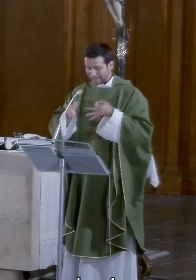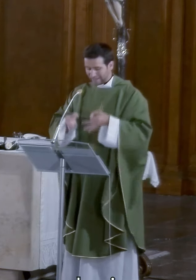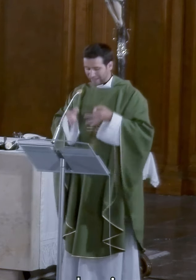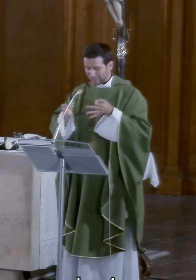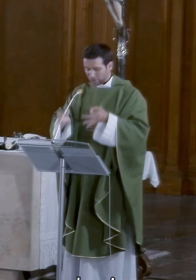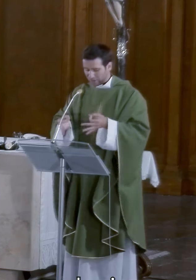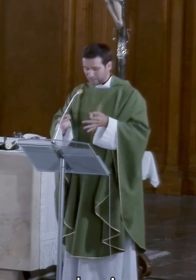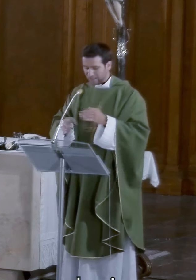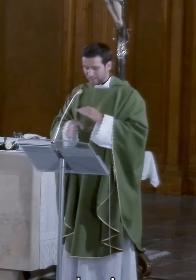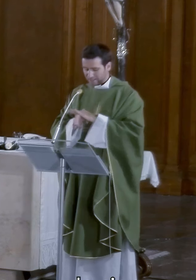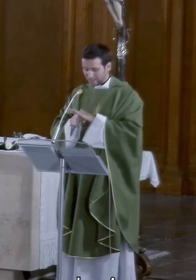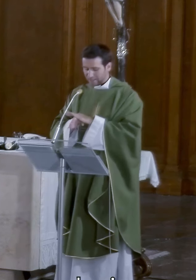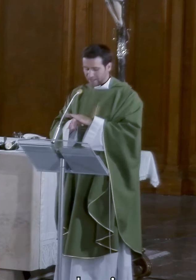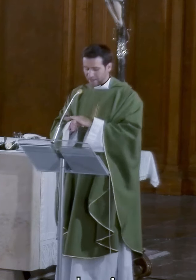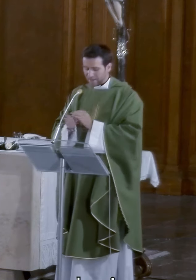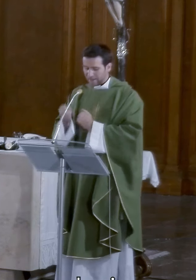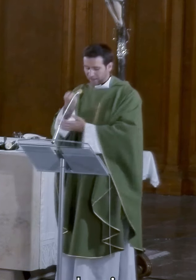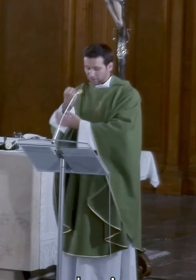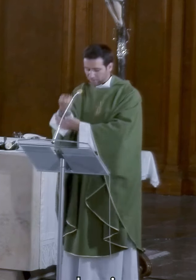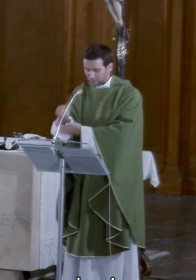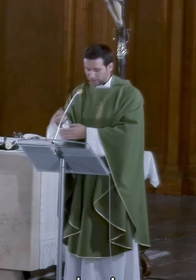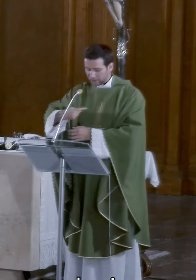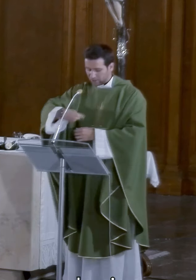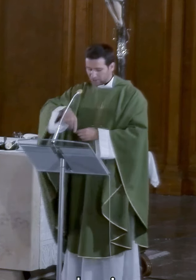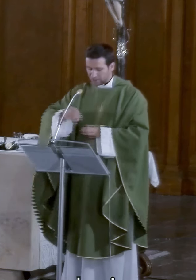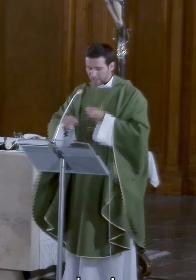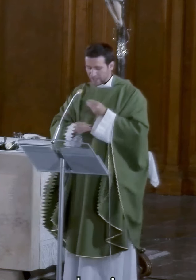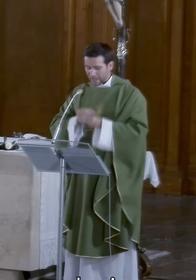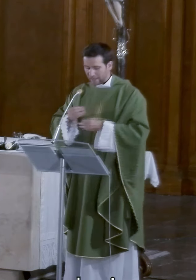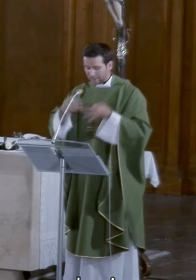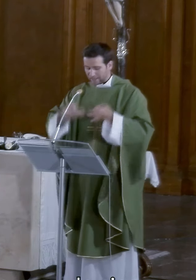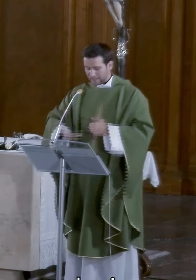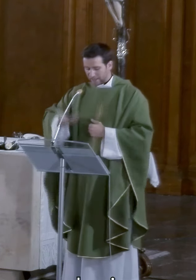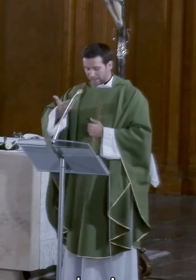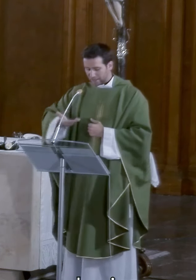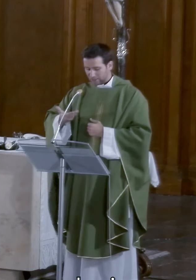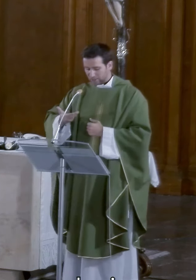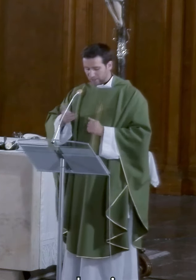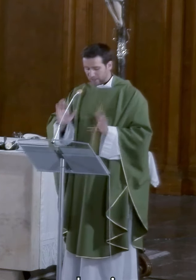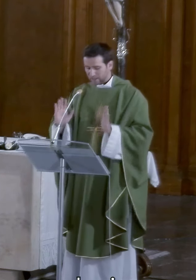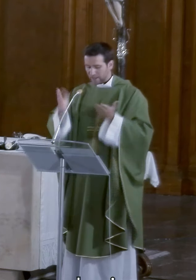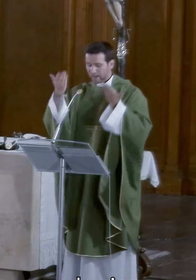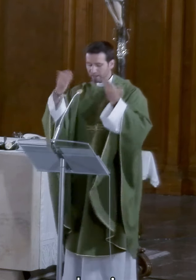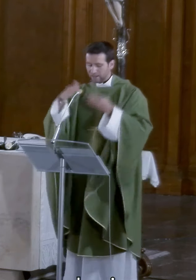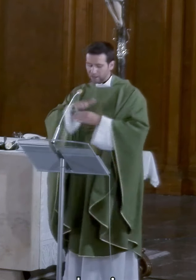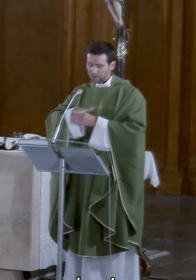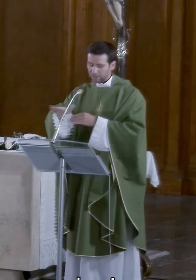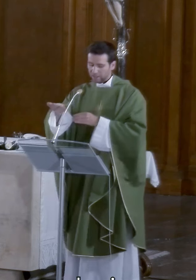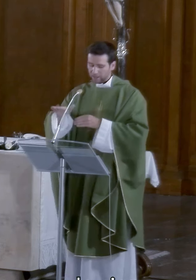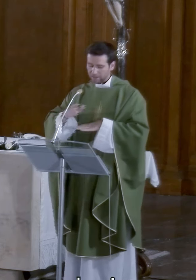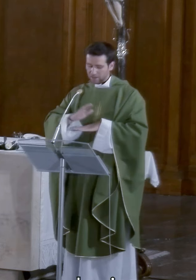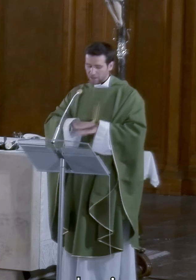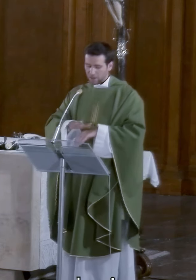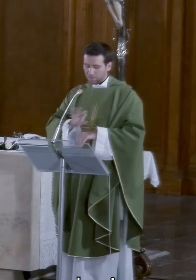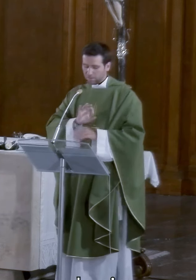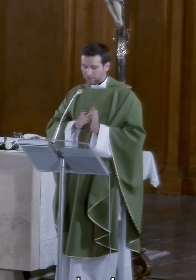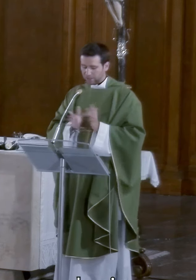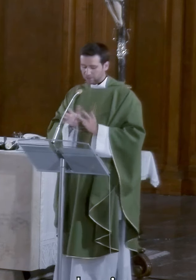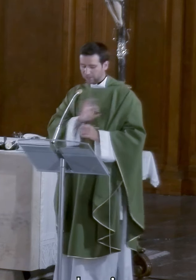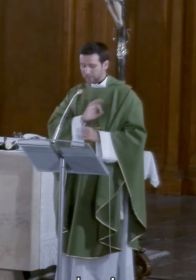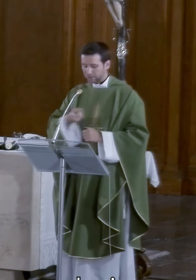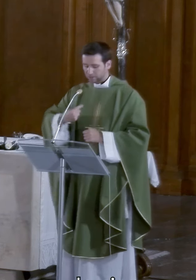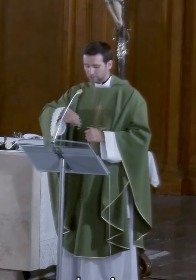Y ya que no cesas de reconfortarlos, haz que sean dignos de la redención eterna.